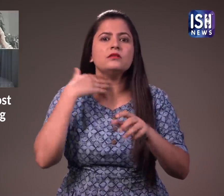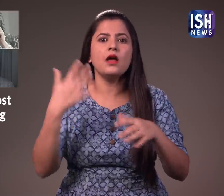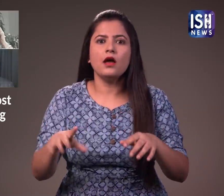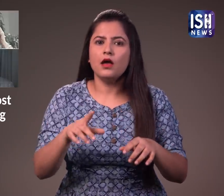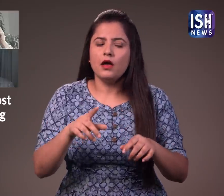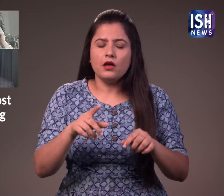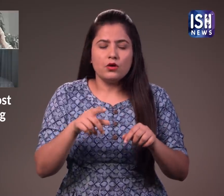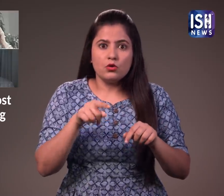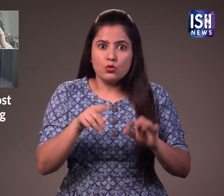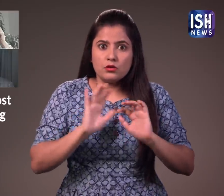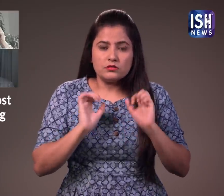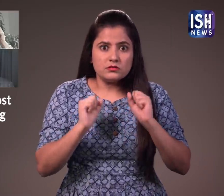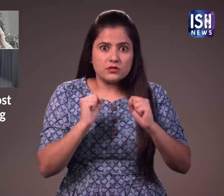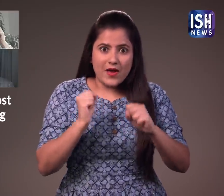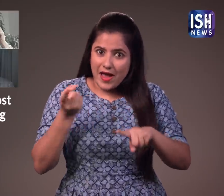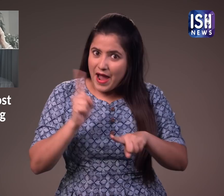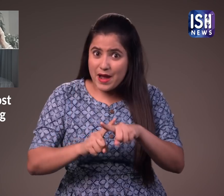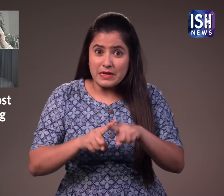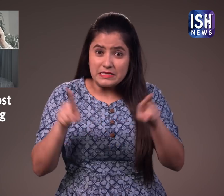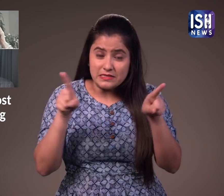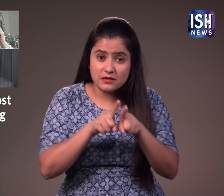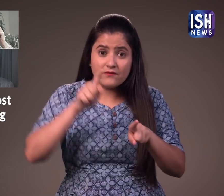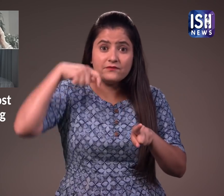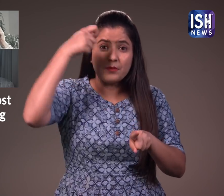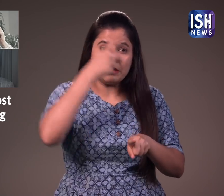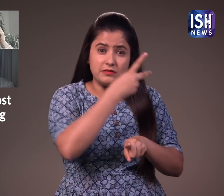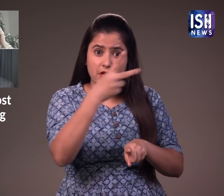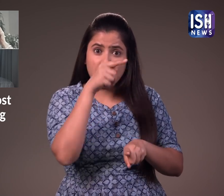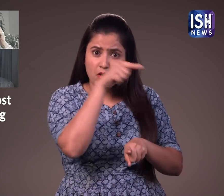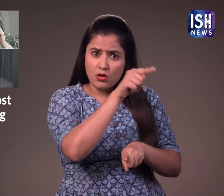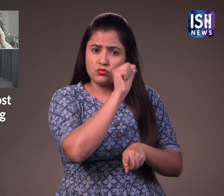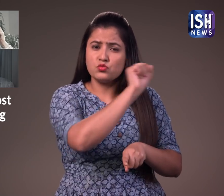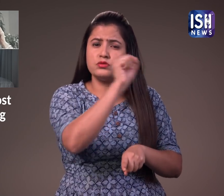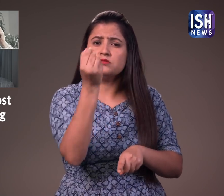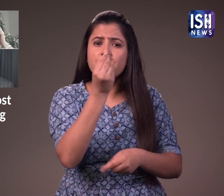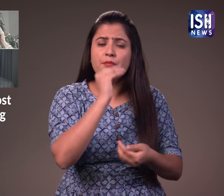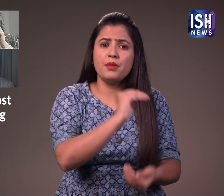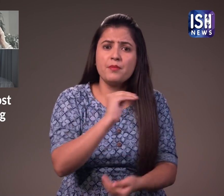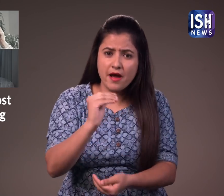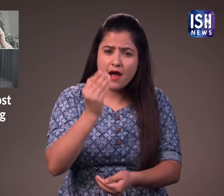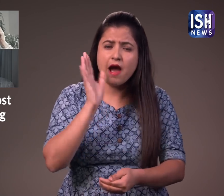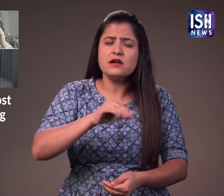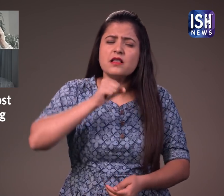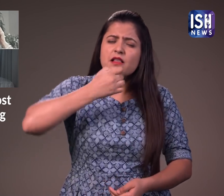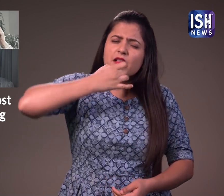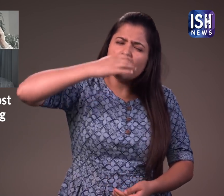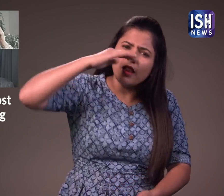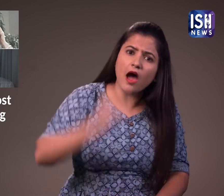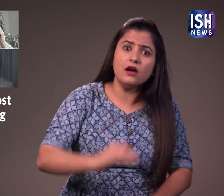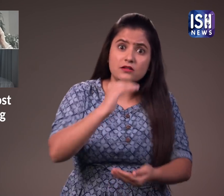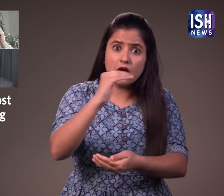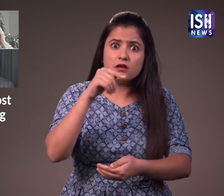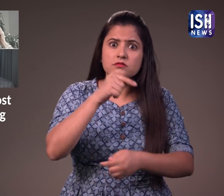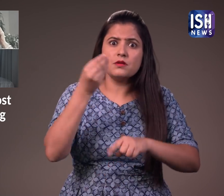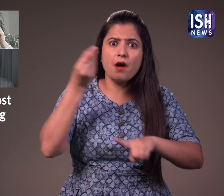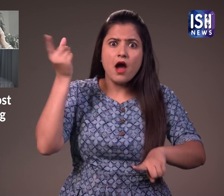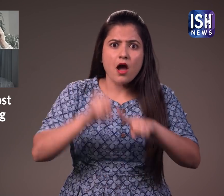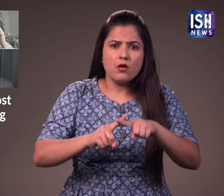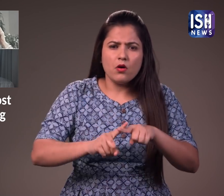ये बहुत कठिन सिती है ऐसी कई हस्तिया को कम उमर में अपने बच्चों को खोने का दुखत दुख जेलना